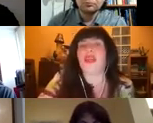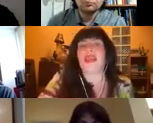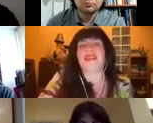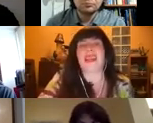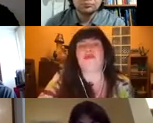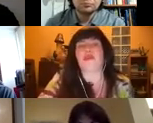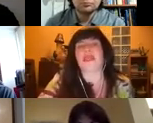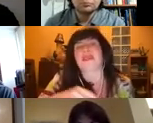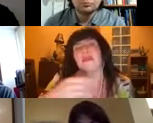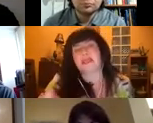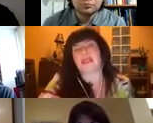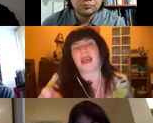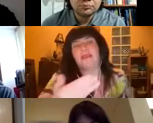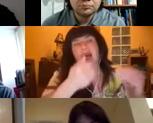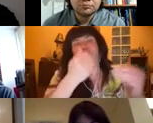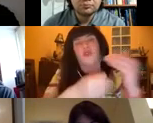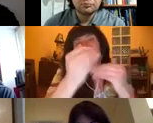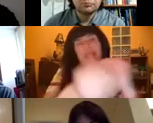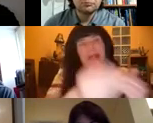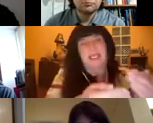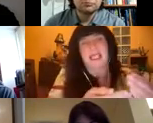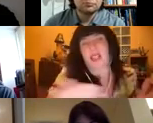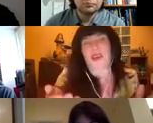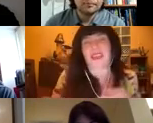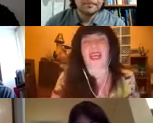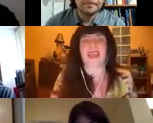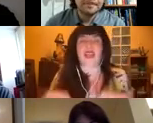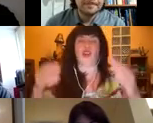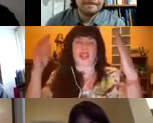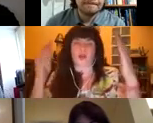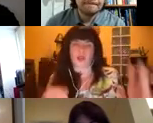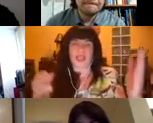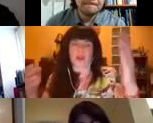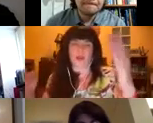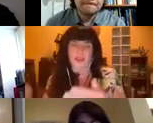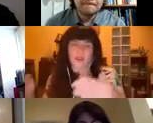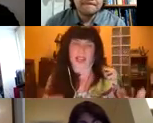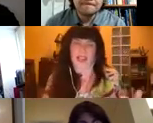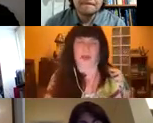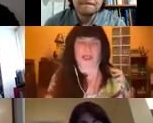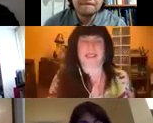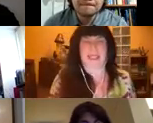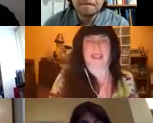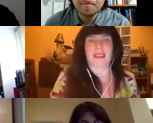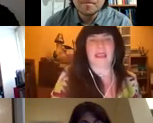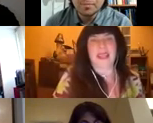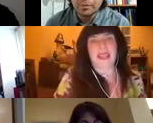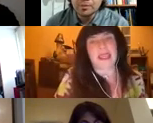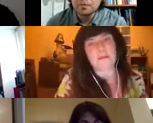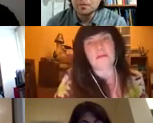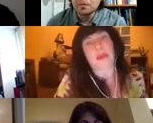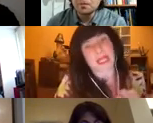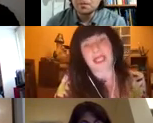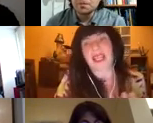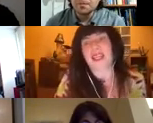resultado. Esta era la forma en que se representaba, o se representa todavía, los recursos lingüísticos de las lenguas de señas,